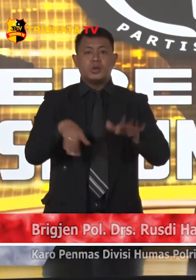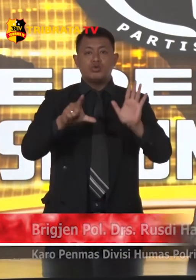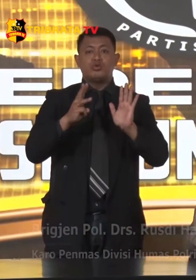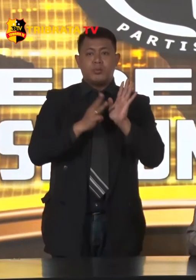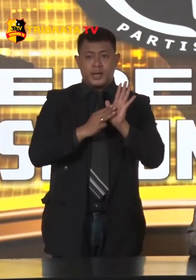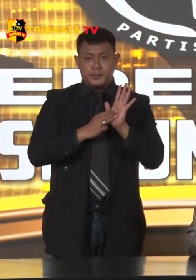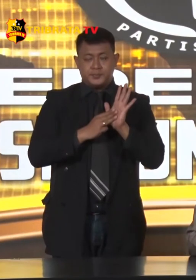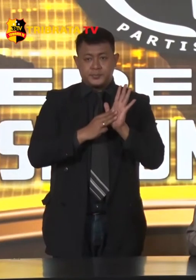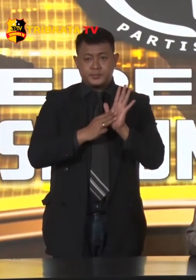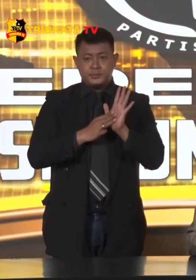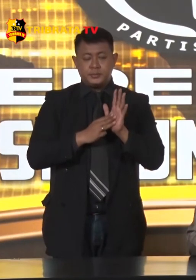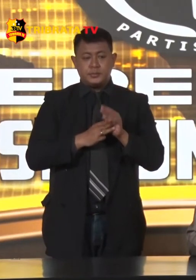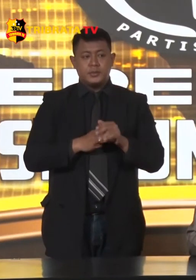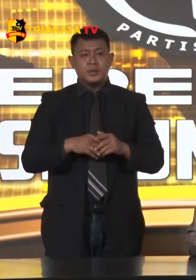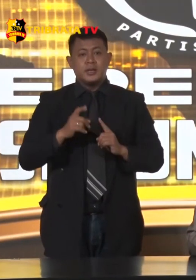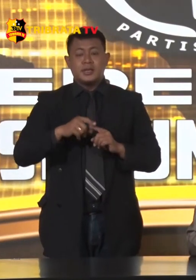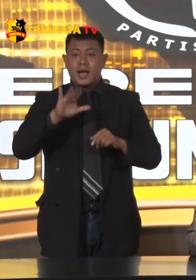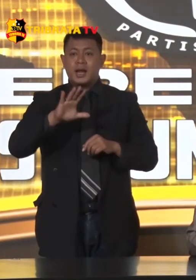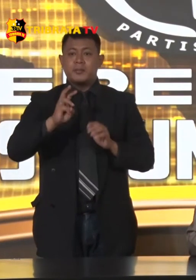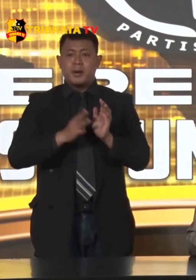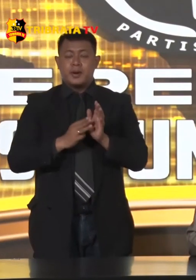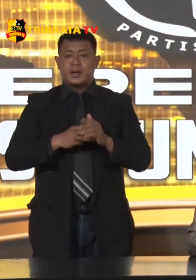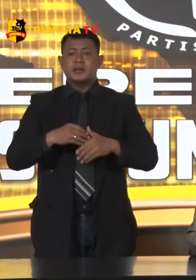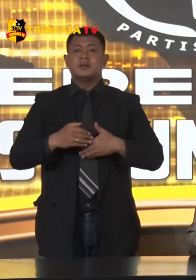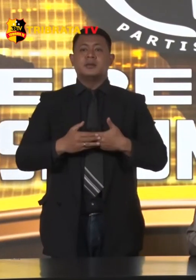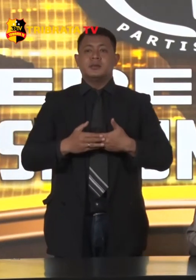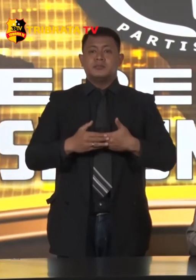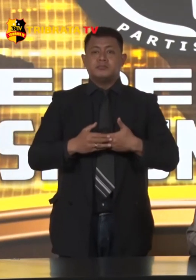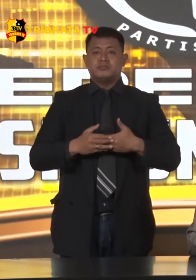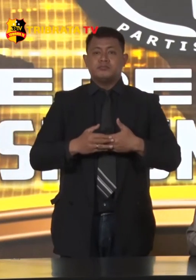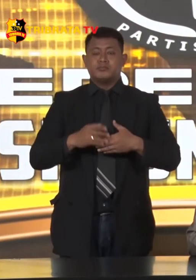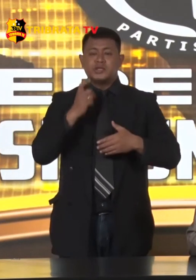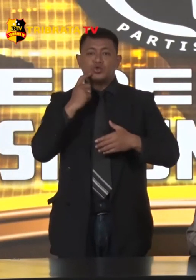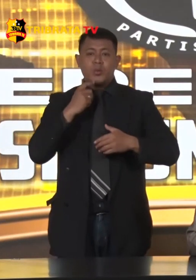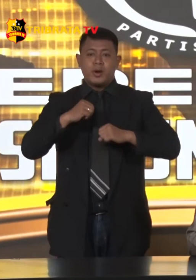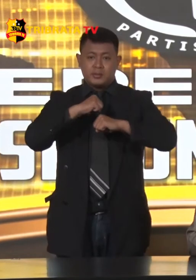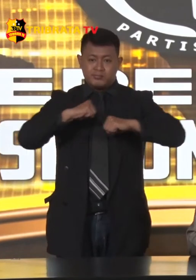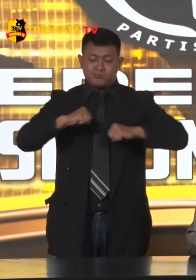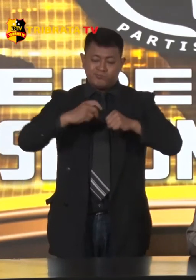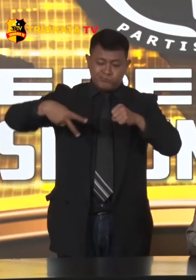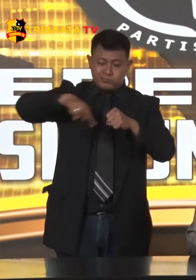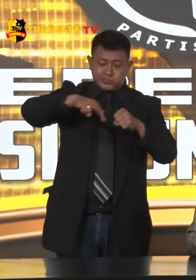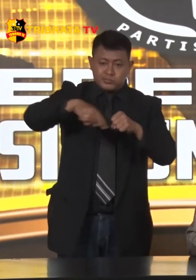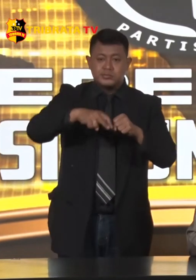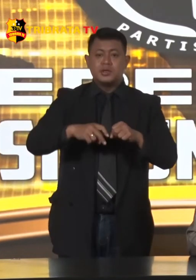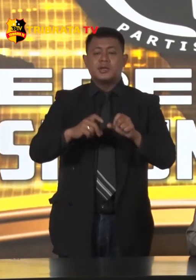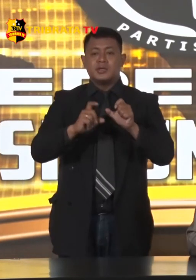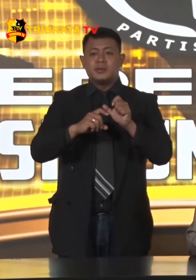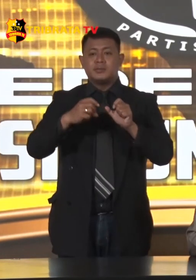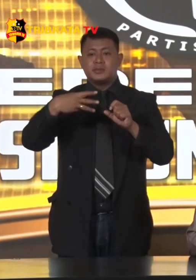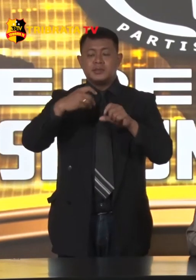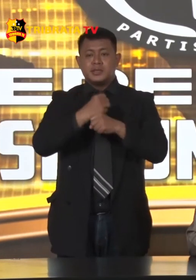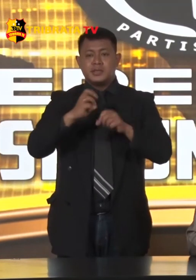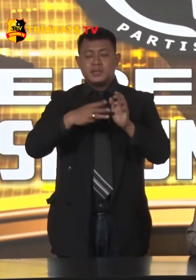Maret. Pada 5 Maret, pertandingan uji coba tim SEA Games dengan